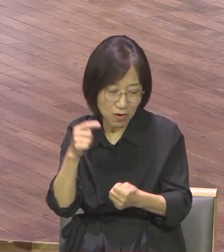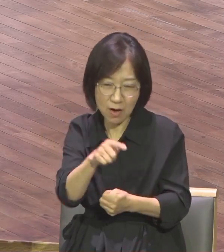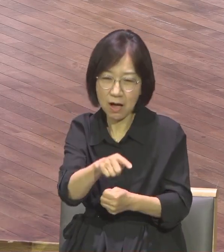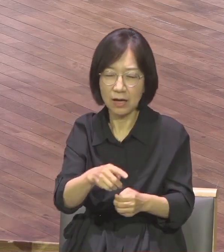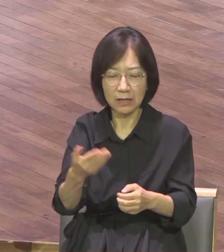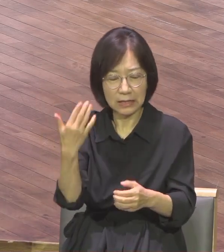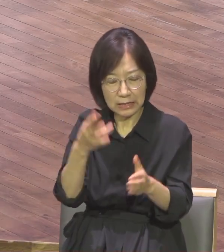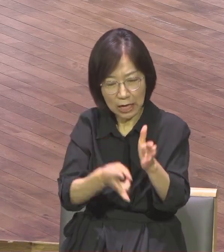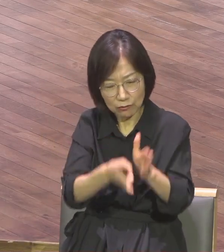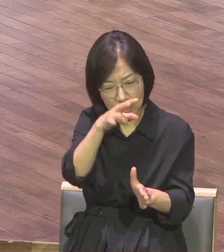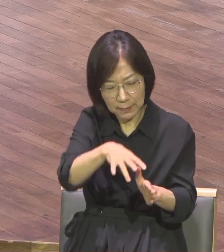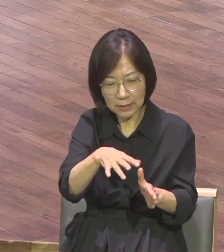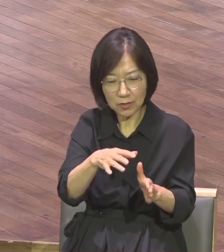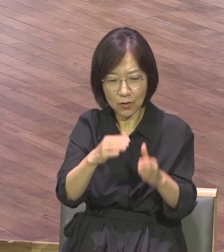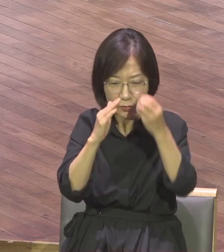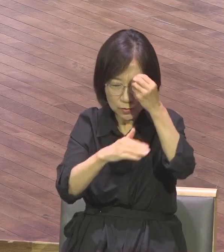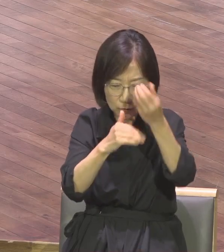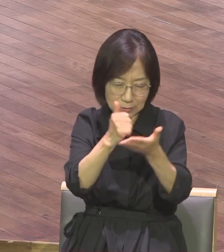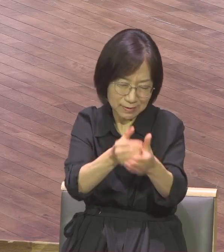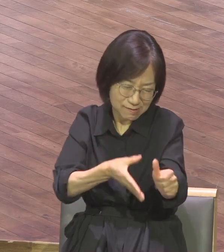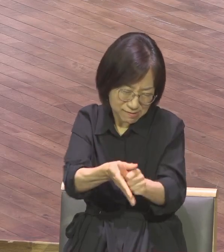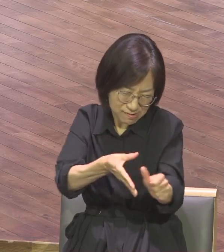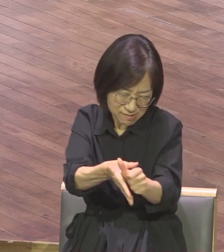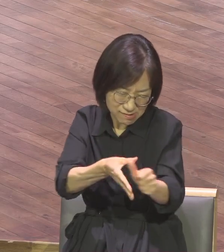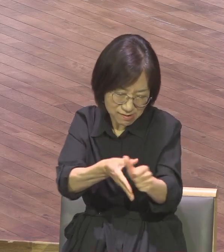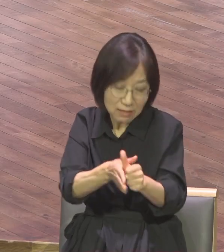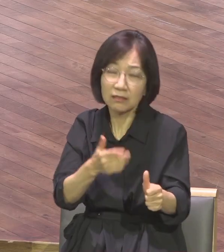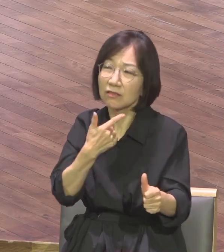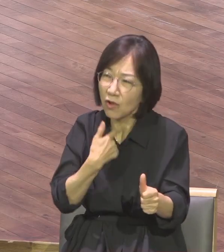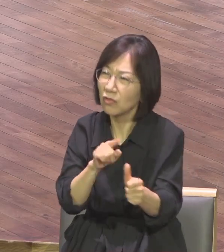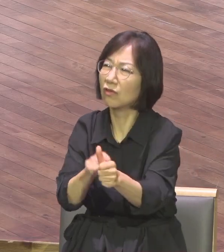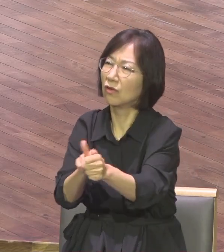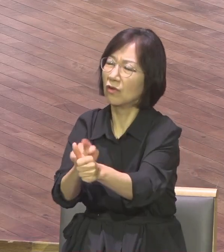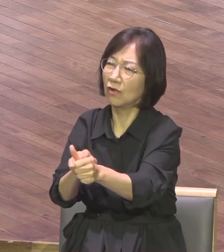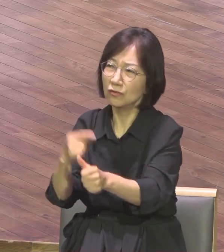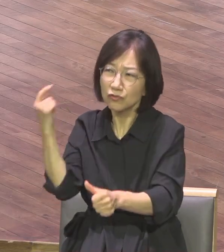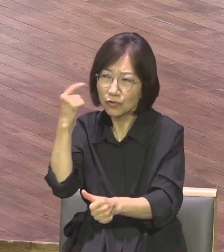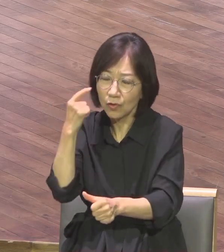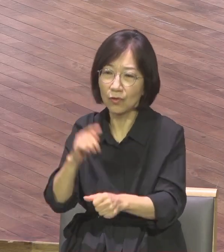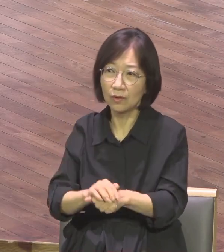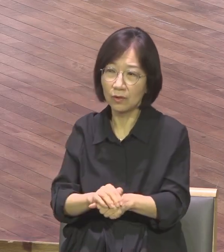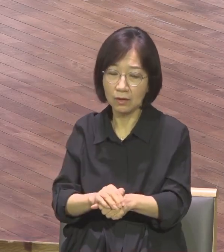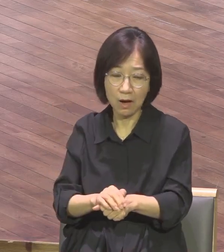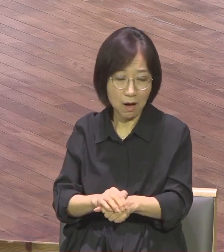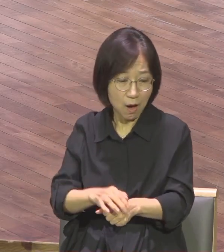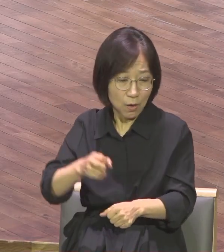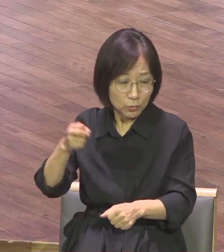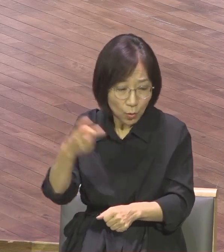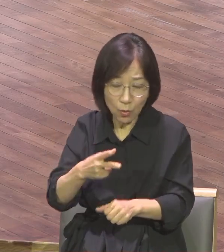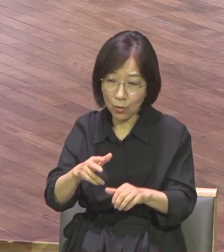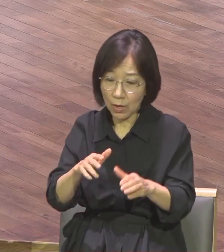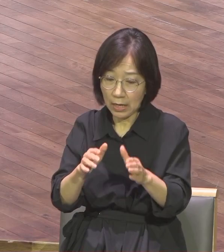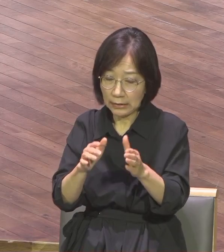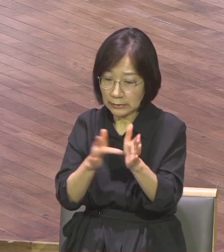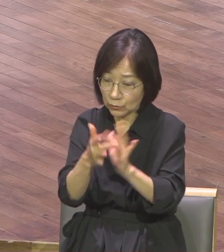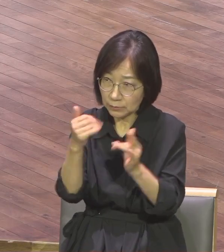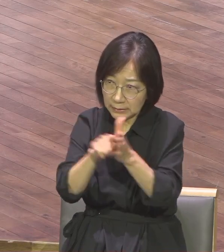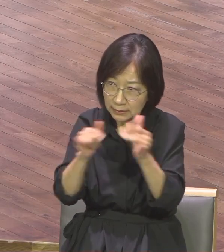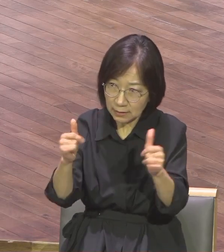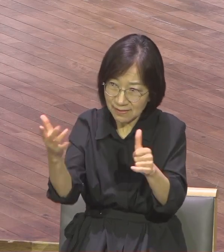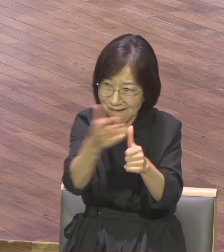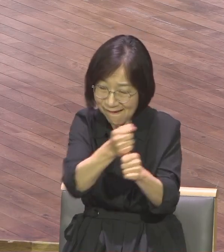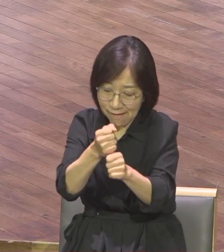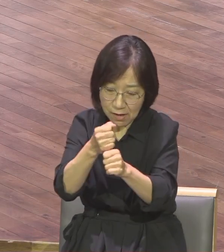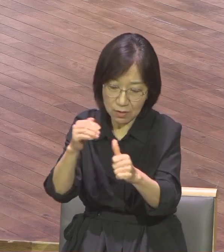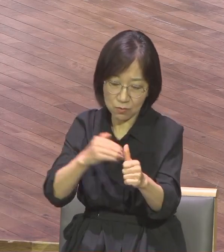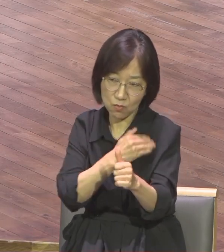그가 예루살렘에서 주의 성도에게 적지 않는 해를 끼쳤다 하더니 여기서도 주의 이름을 부르는 모든 사람을 결박할